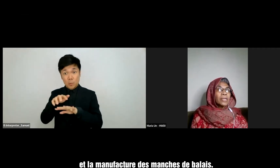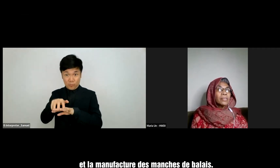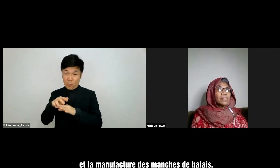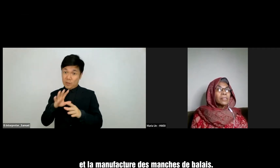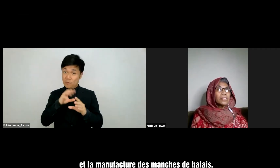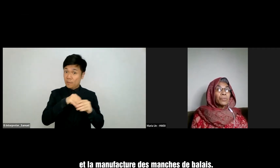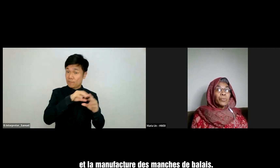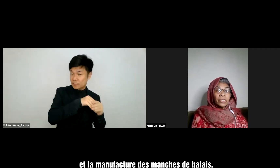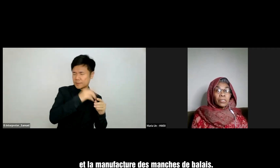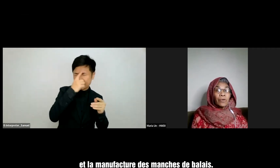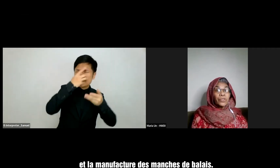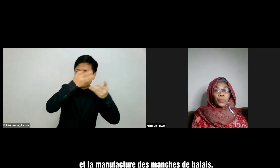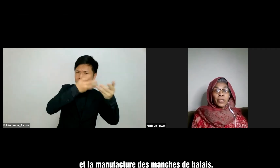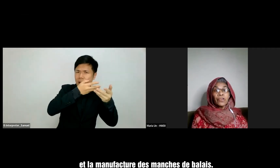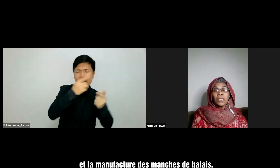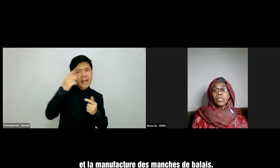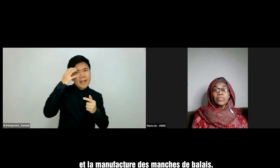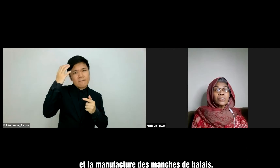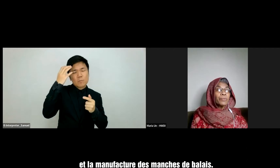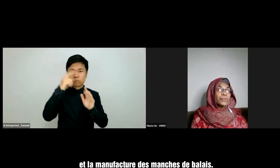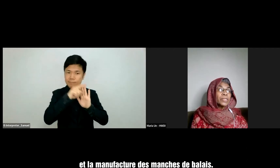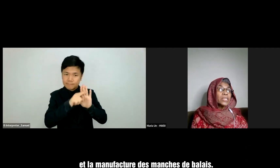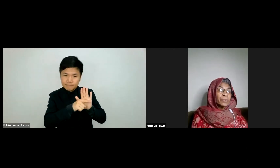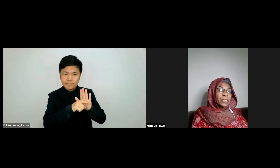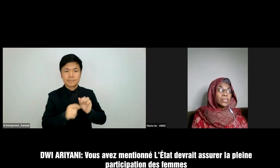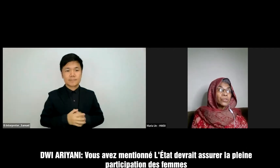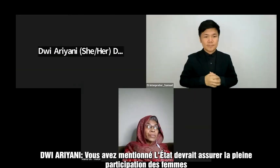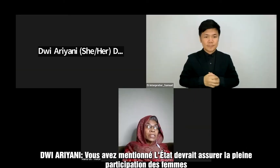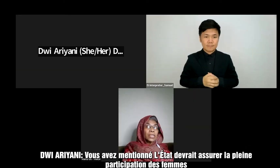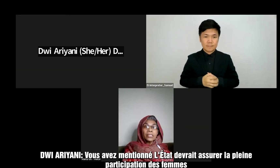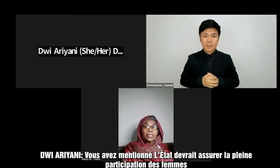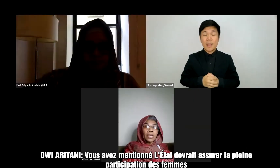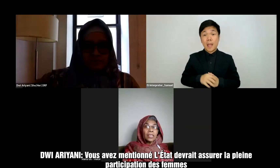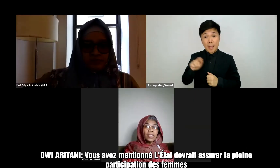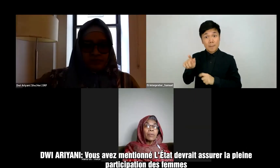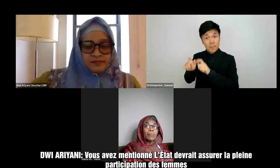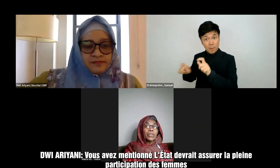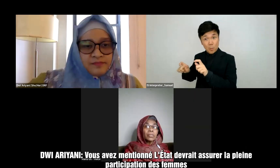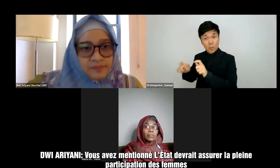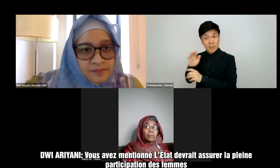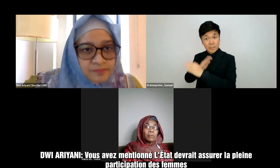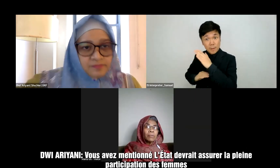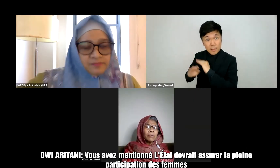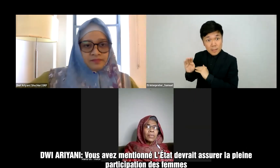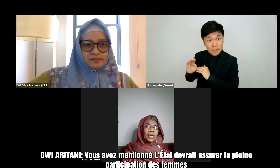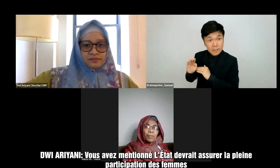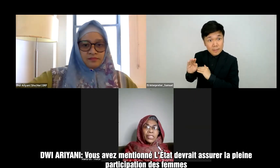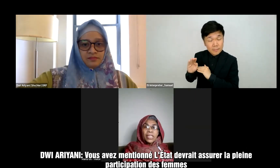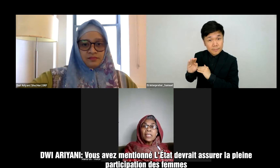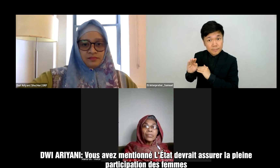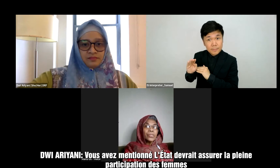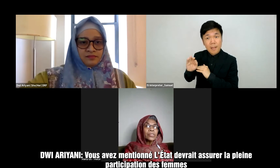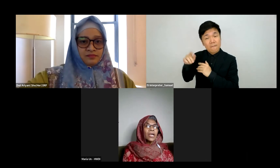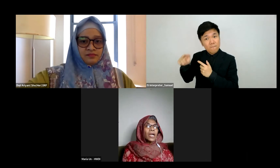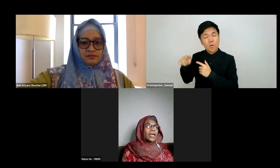le rotin, la résine et la manufacture des manches de